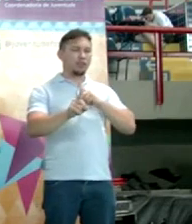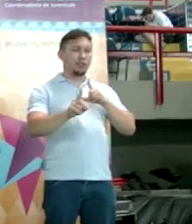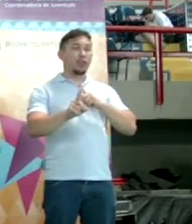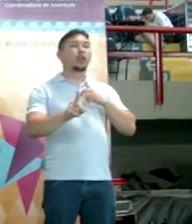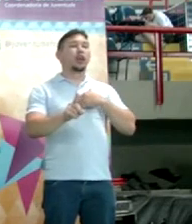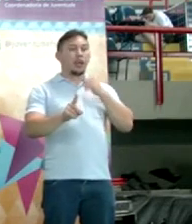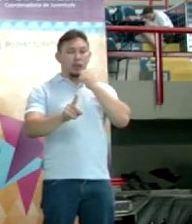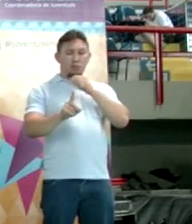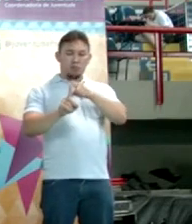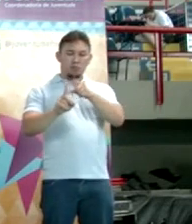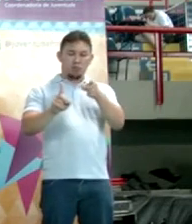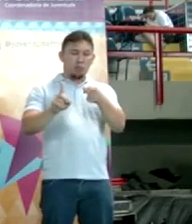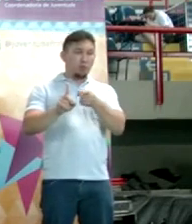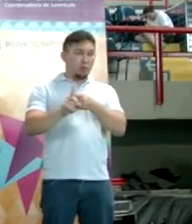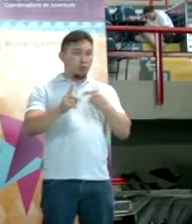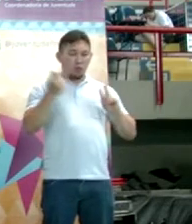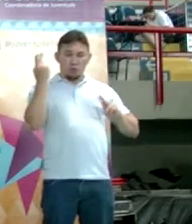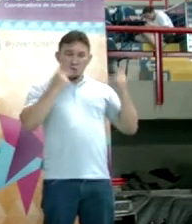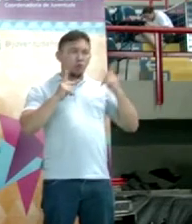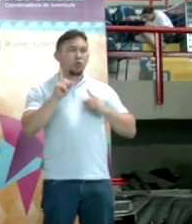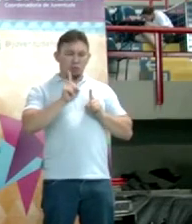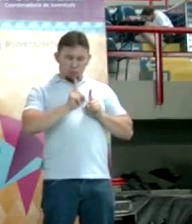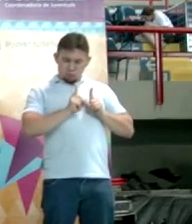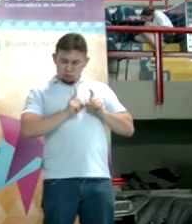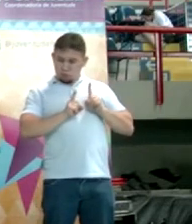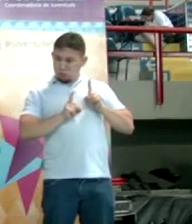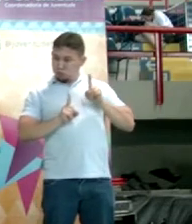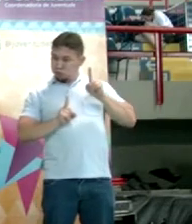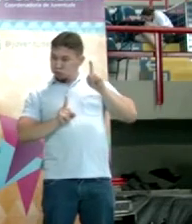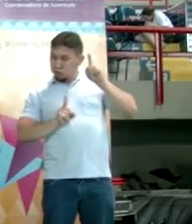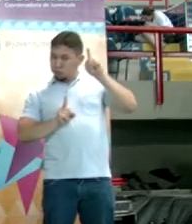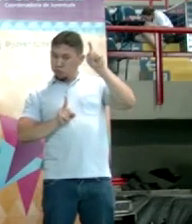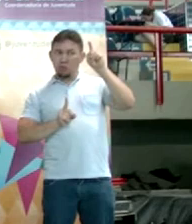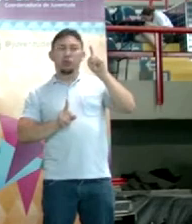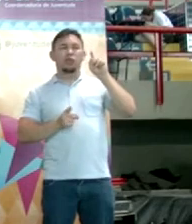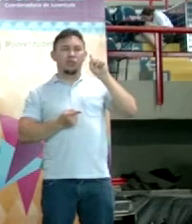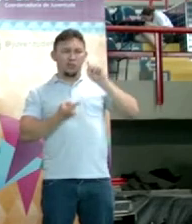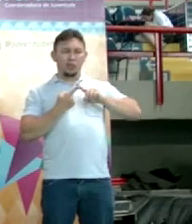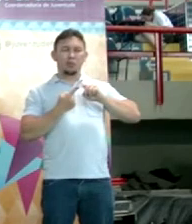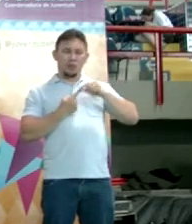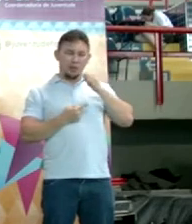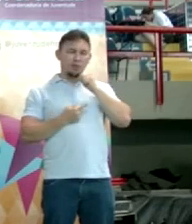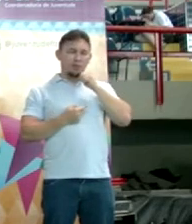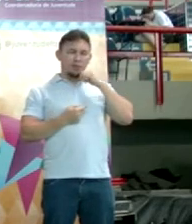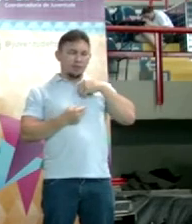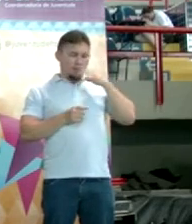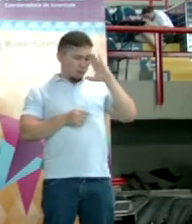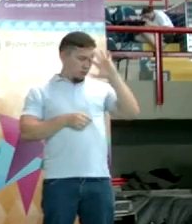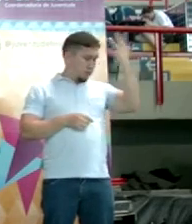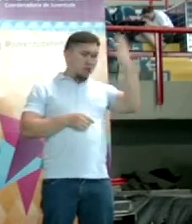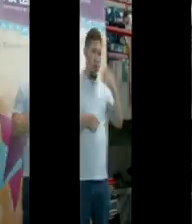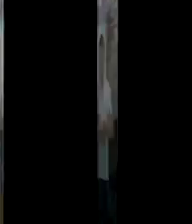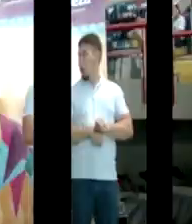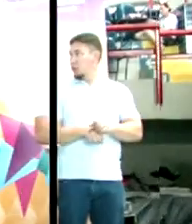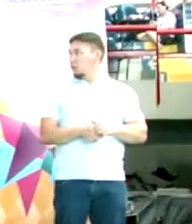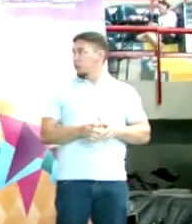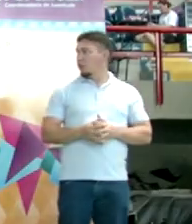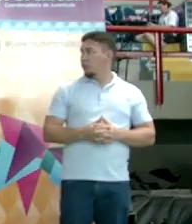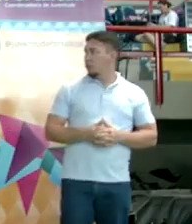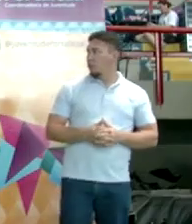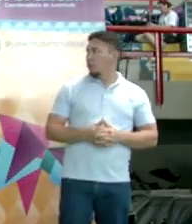período gestacional, como esses hormônios têm um nível muito alto, né? Ele acaba também afetando o humor da mulher. É por isso que a mulher gestante fica mais